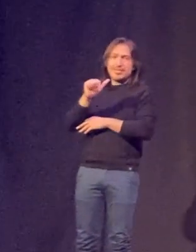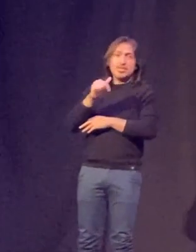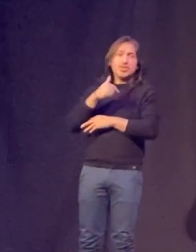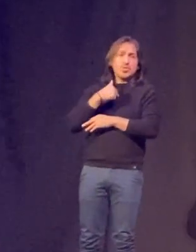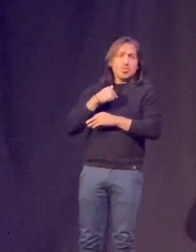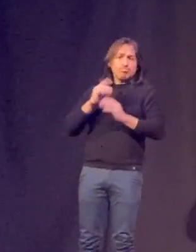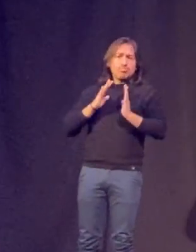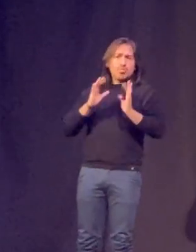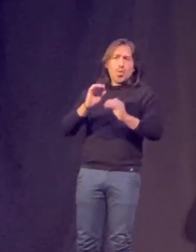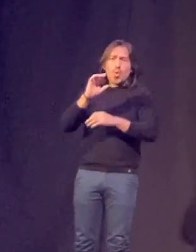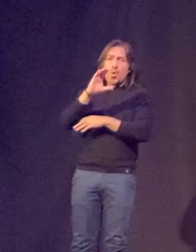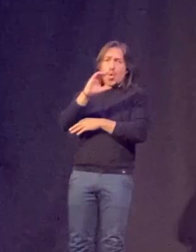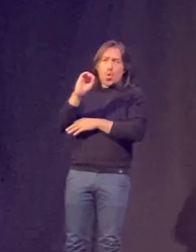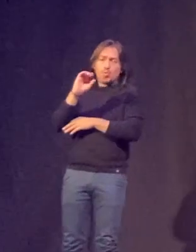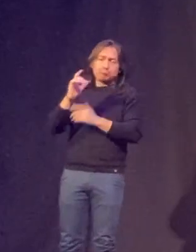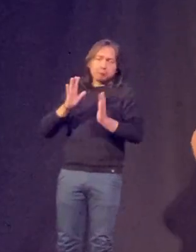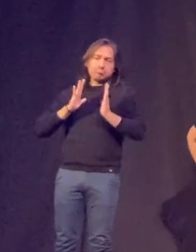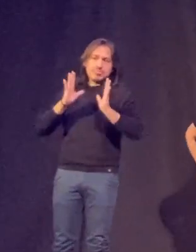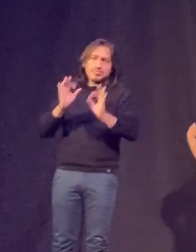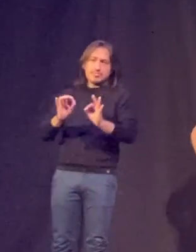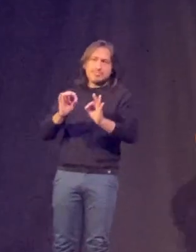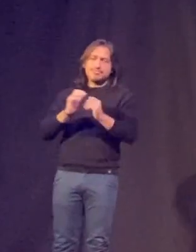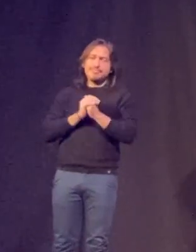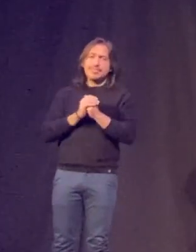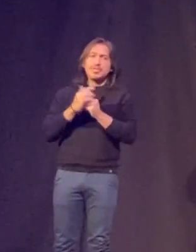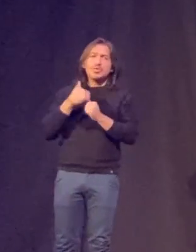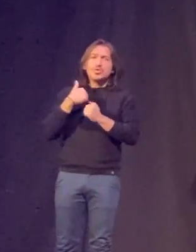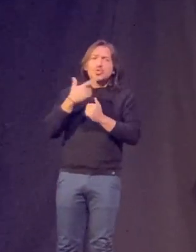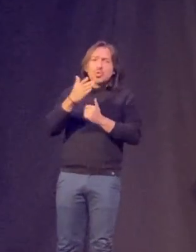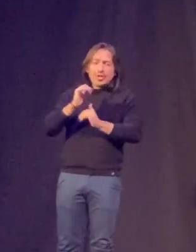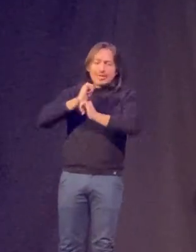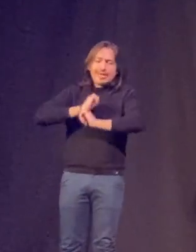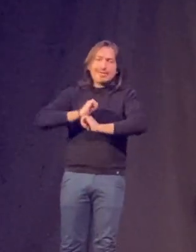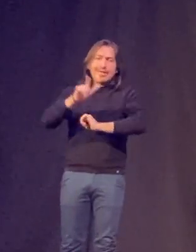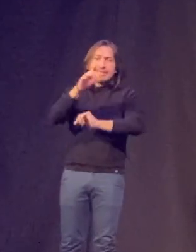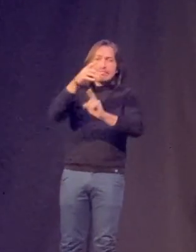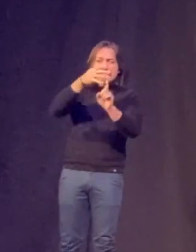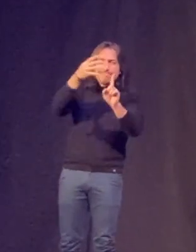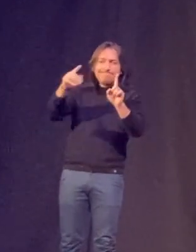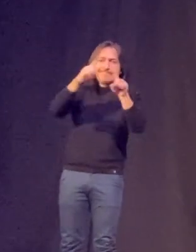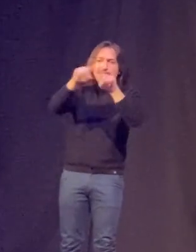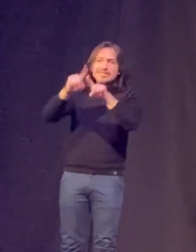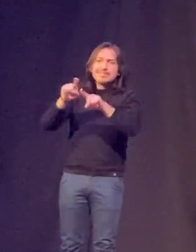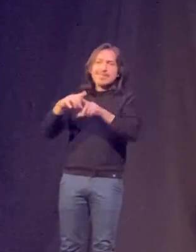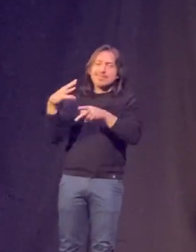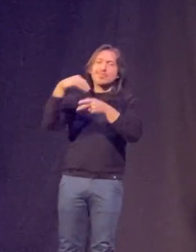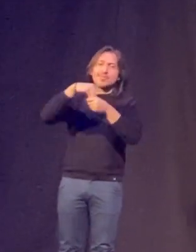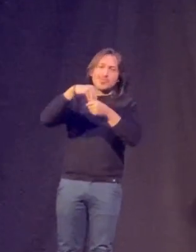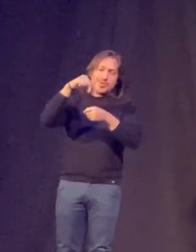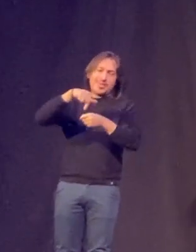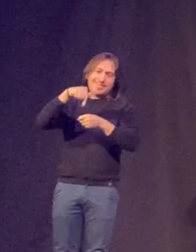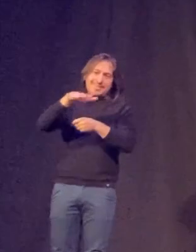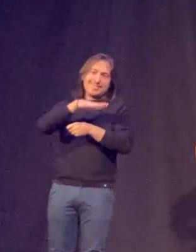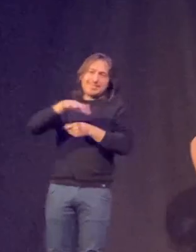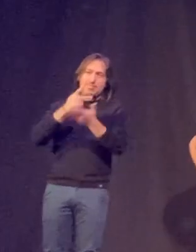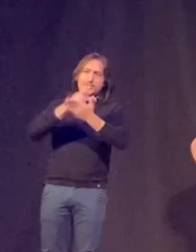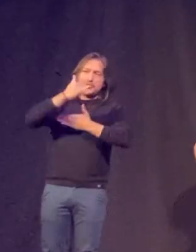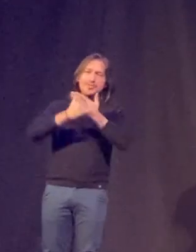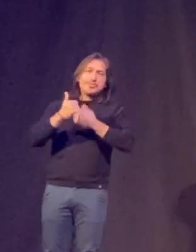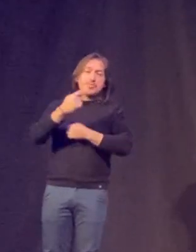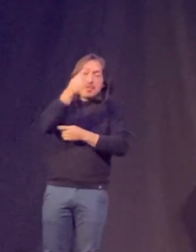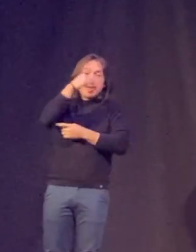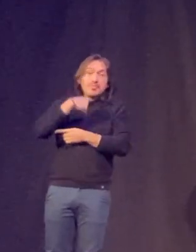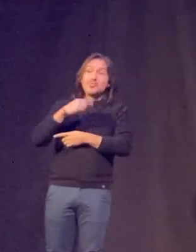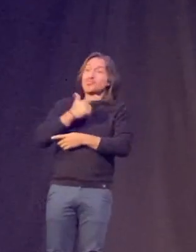de 33 Productores y soy directora de Diversidad e Inclusión en todo el mundo de Jamie. y es un placer para mí darles la bienvenida